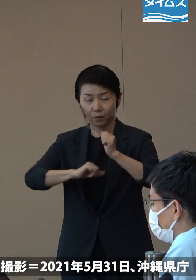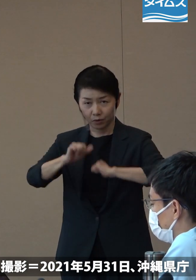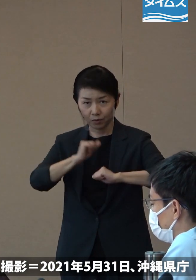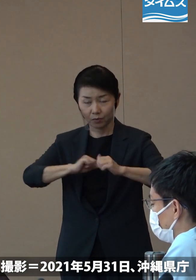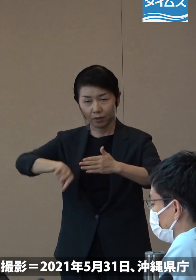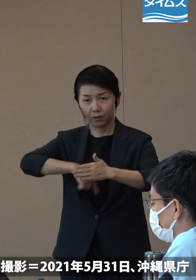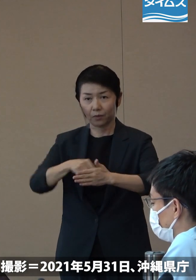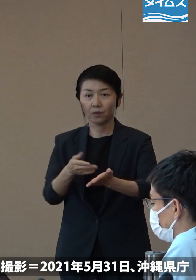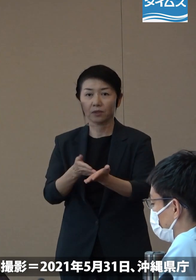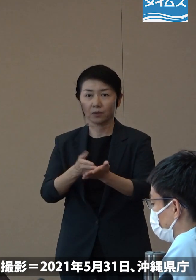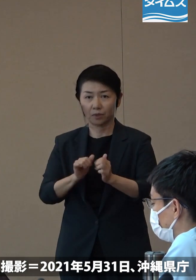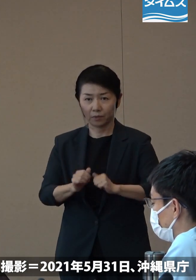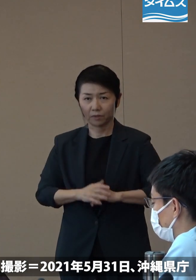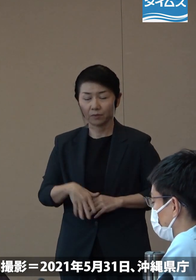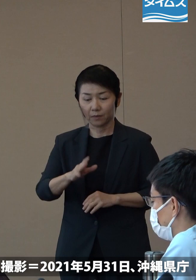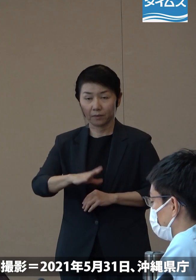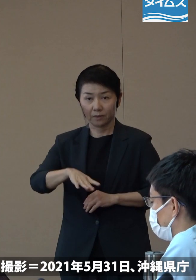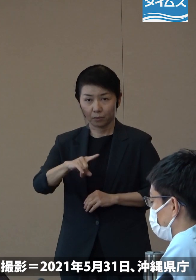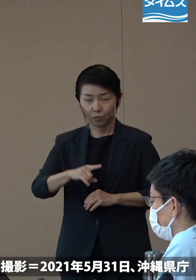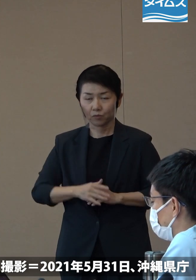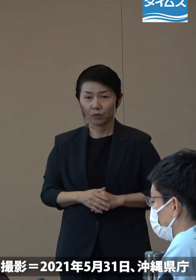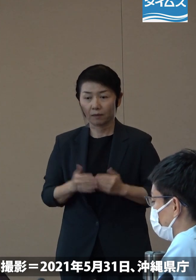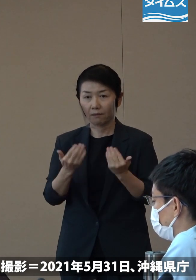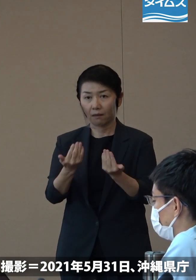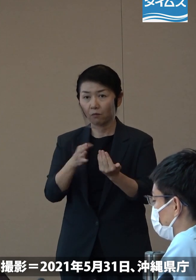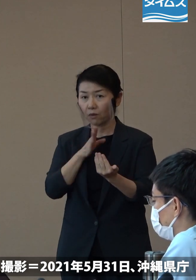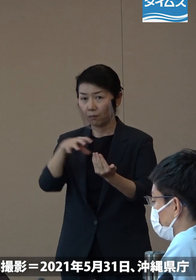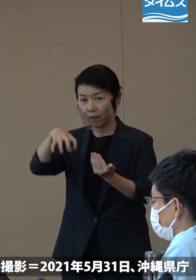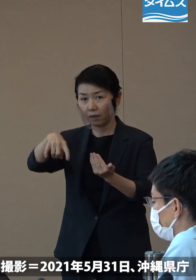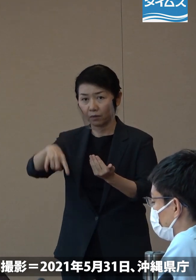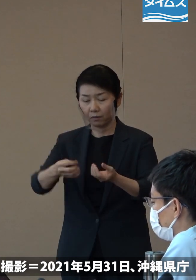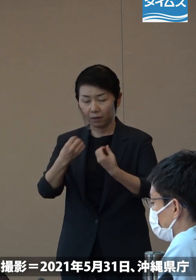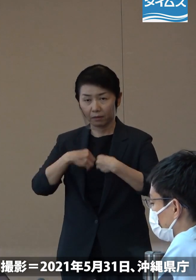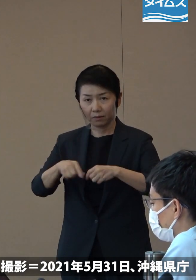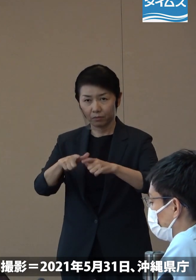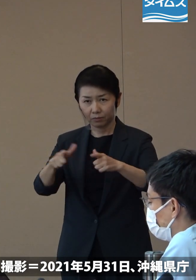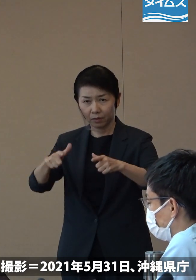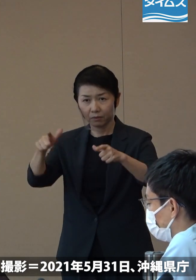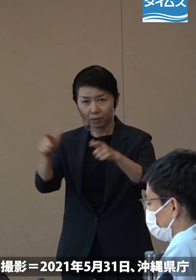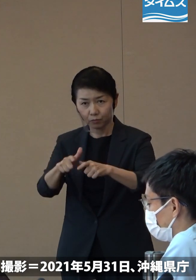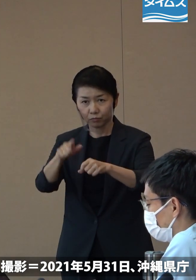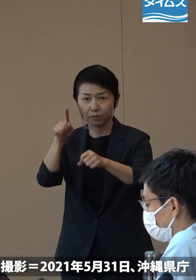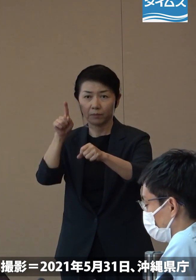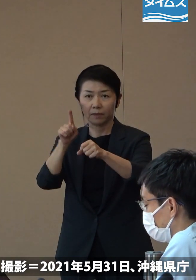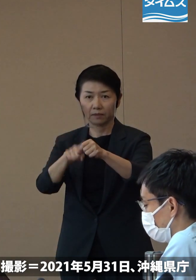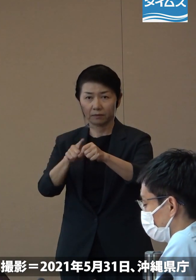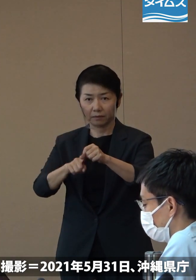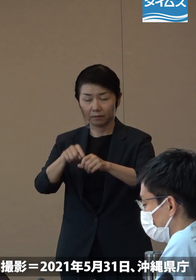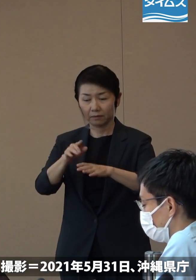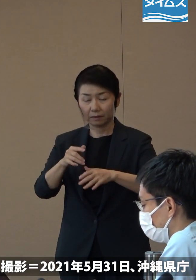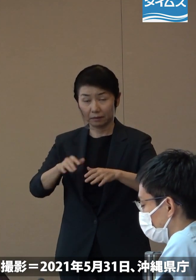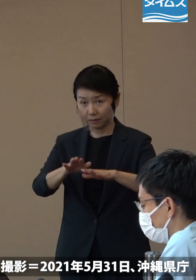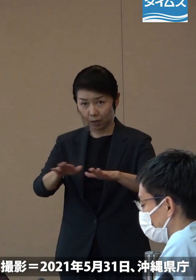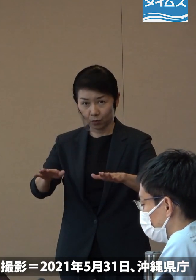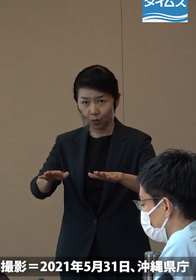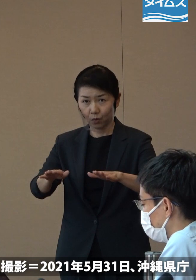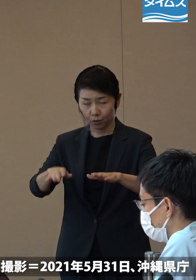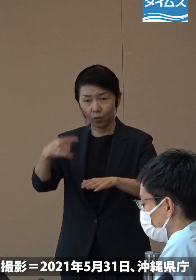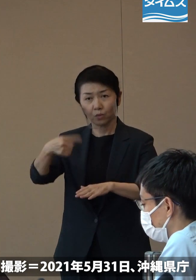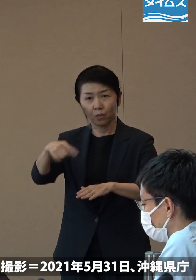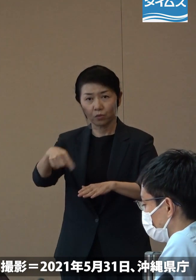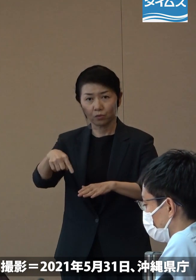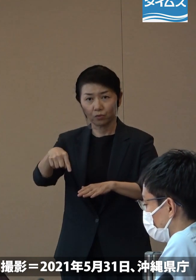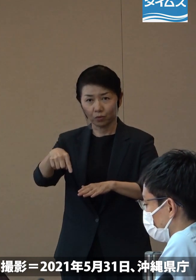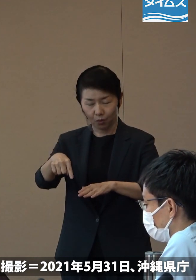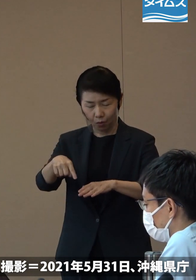します。まず学校現場での感染拡大を防ぎ、児童生徒の教育機会を守るため